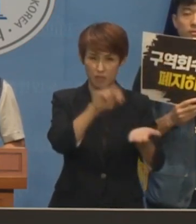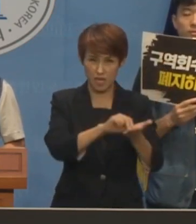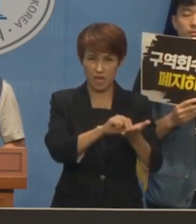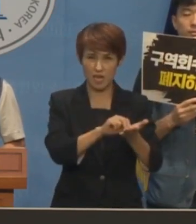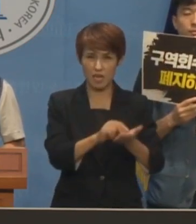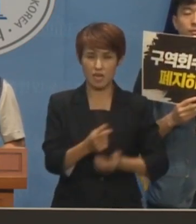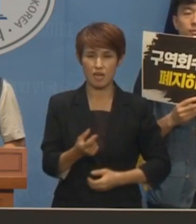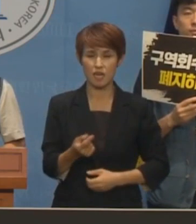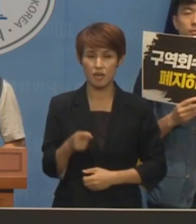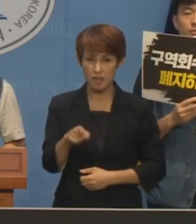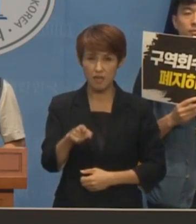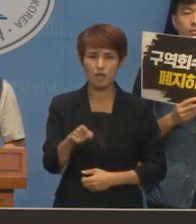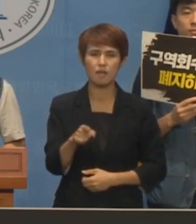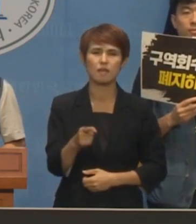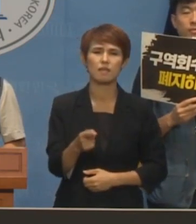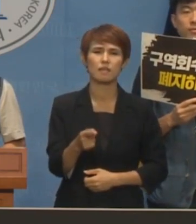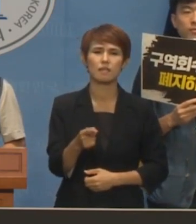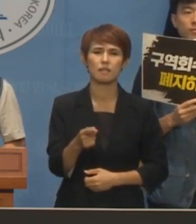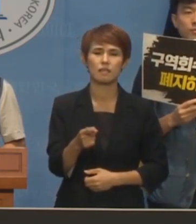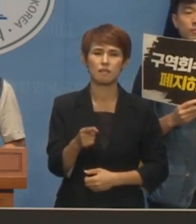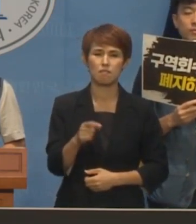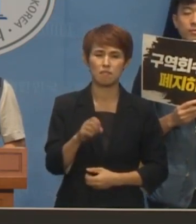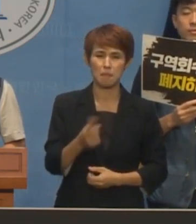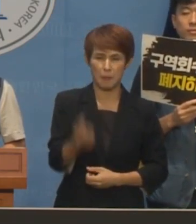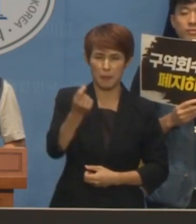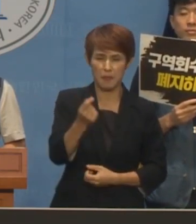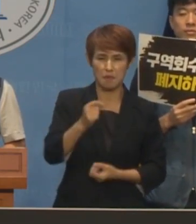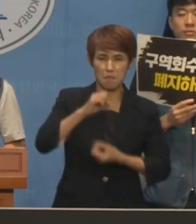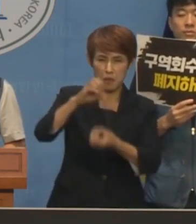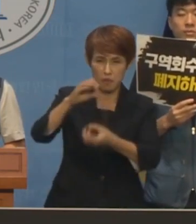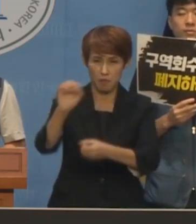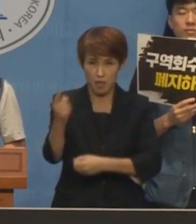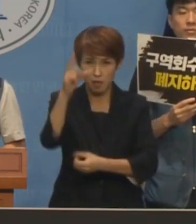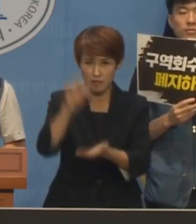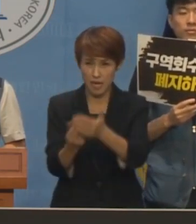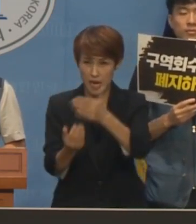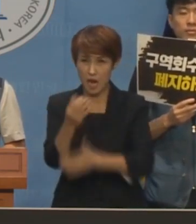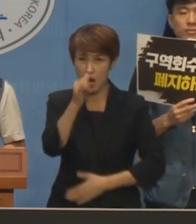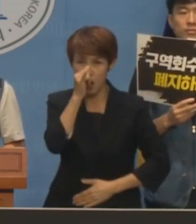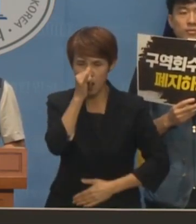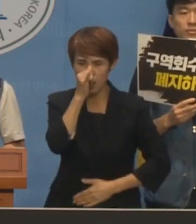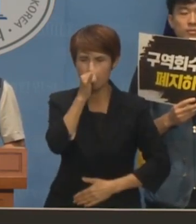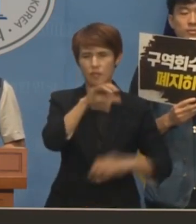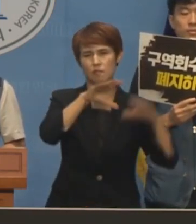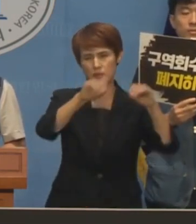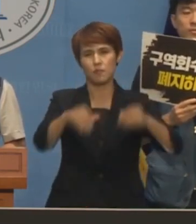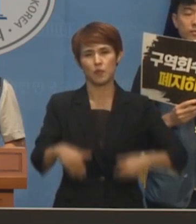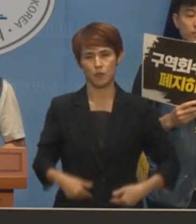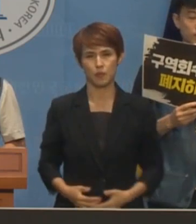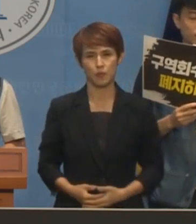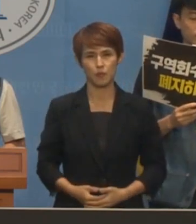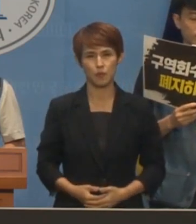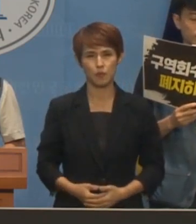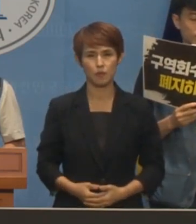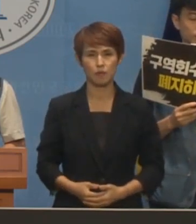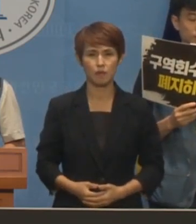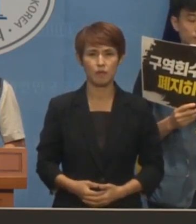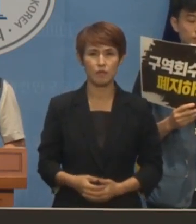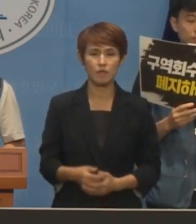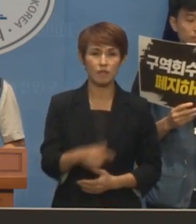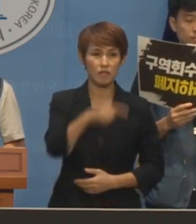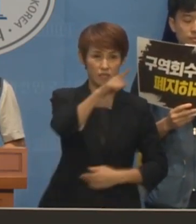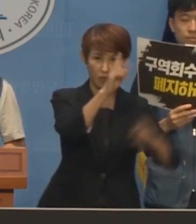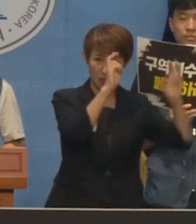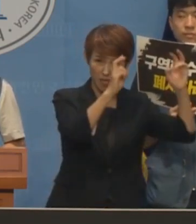합니다 노동조합은 로켓배송의 참혹한 노동 현실이 제대로 개선되고 쿠팡이 유족에게 사고할